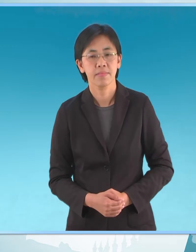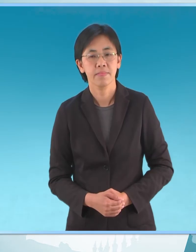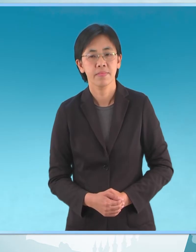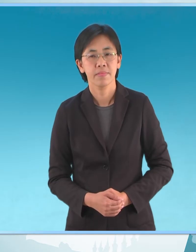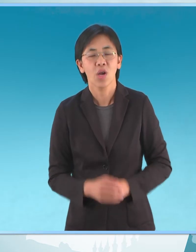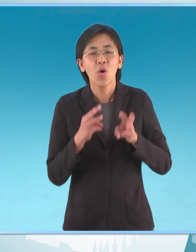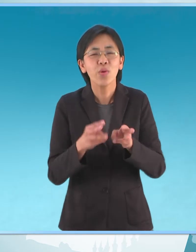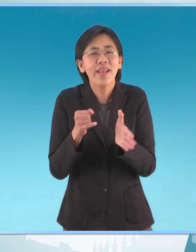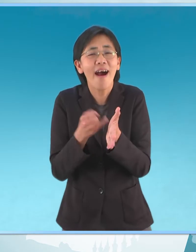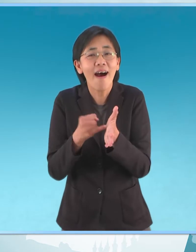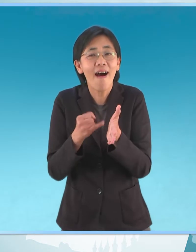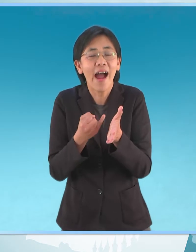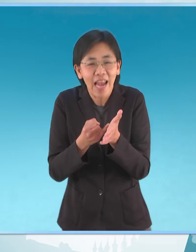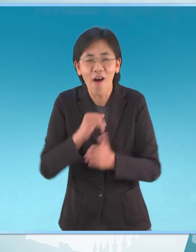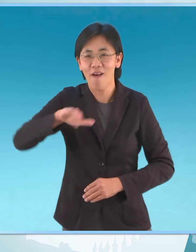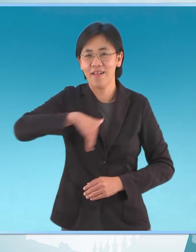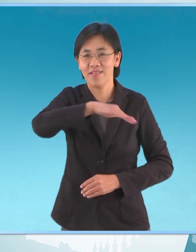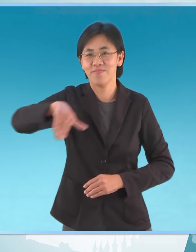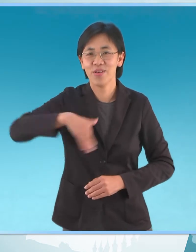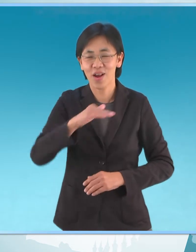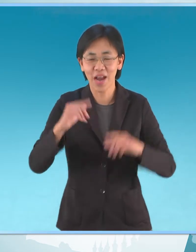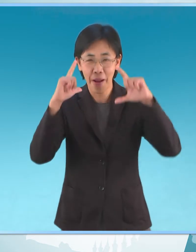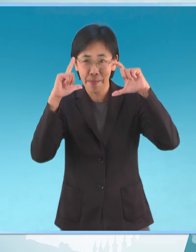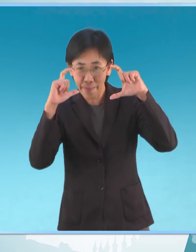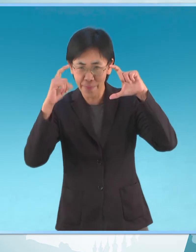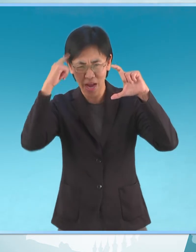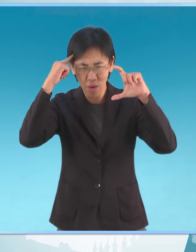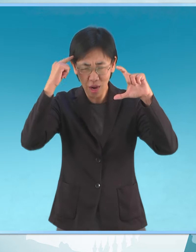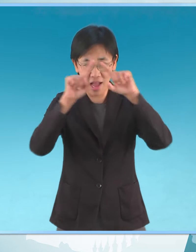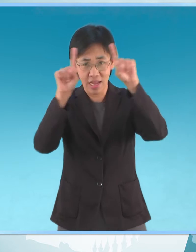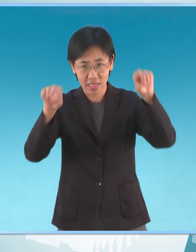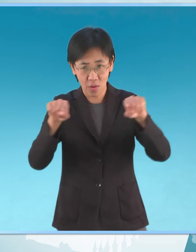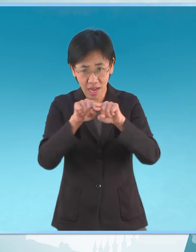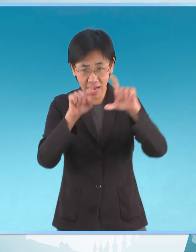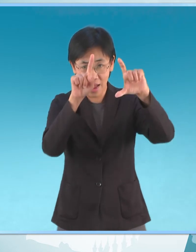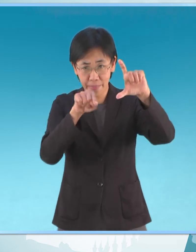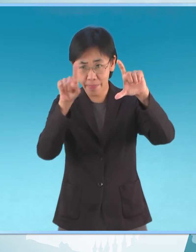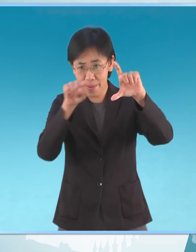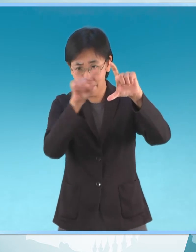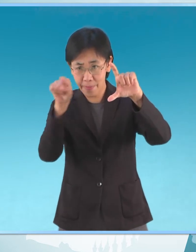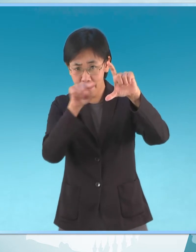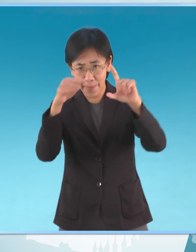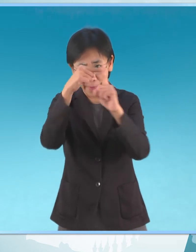ด้วยวิธีง่ายๆแค่นี้เองก็จะทำให้การจัดองค์ประกอบของภาพเนี่ยดูสวยงามขึ้นครับ